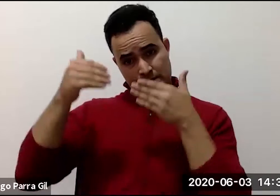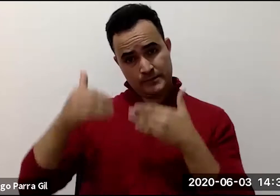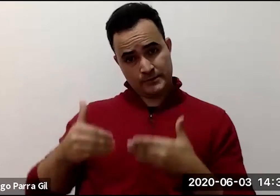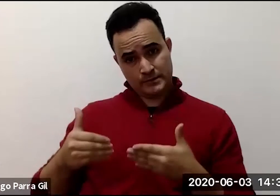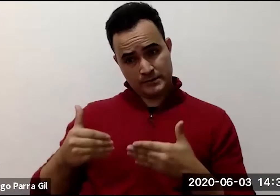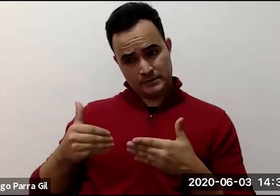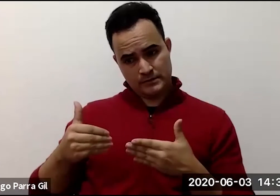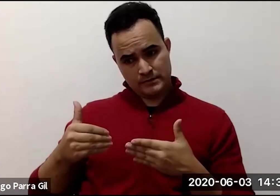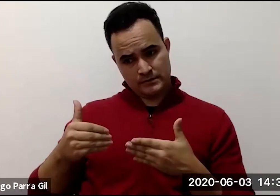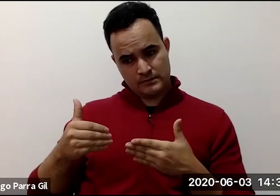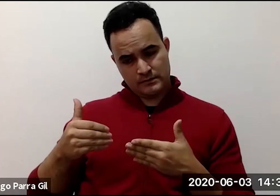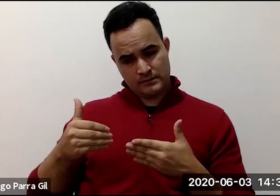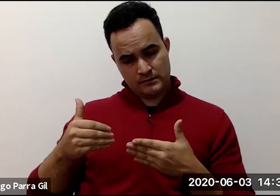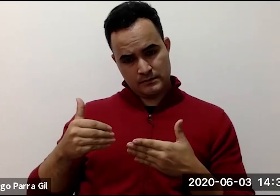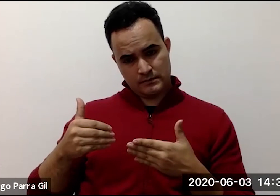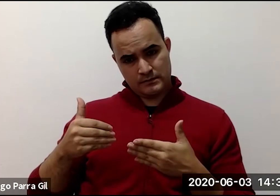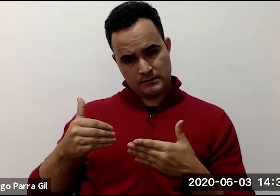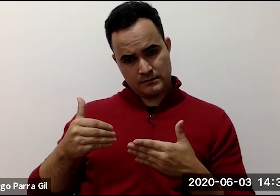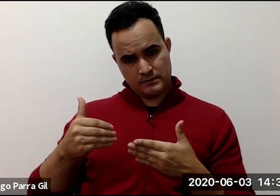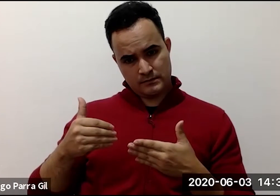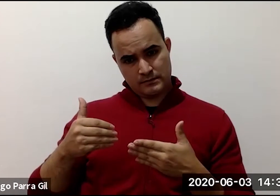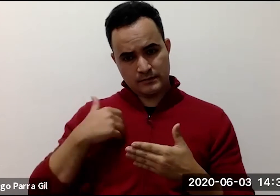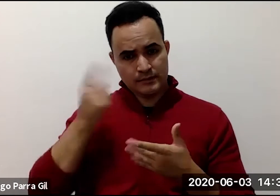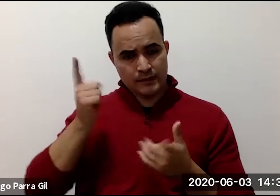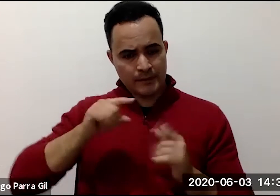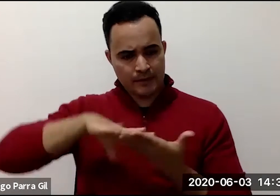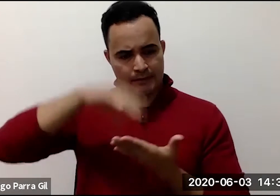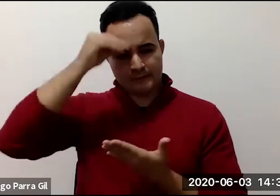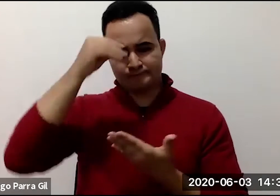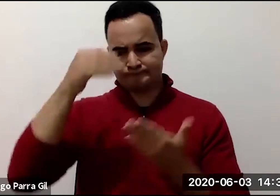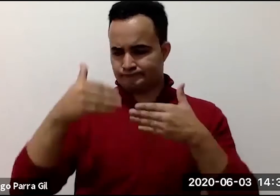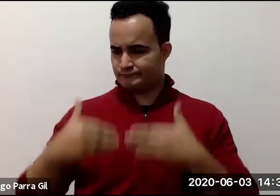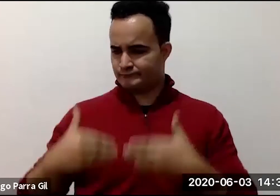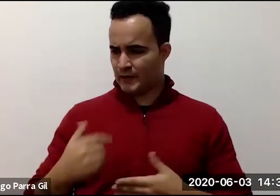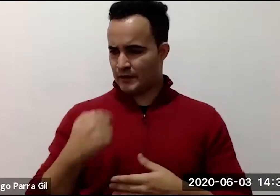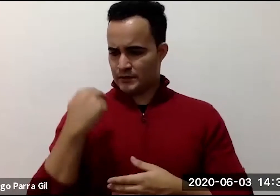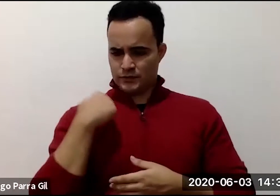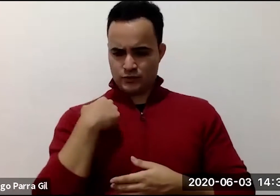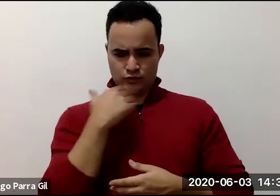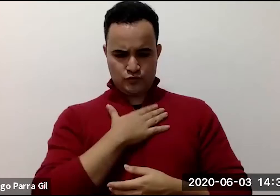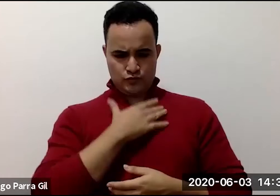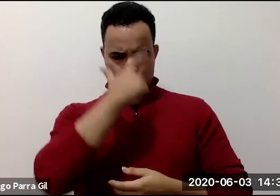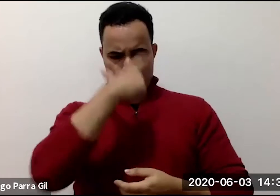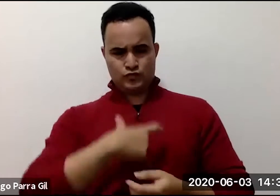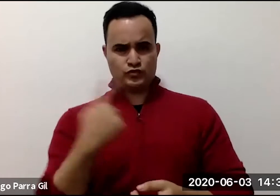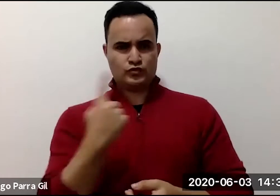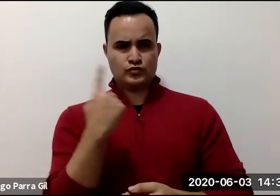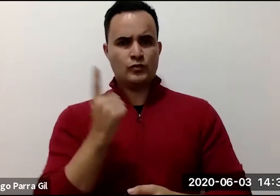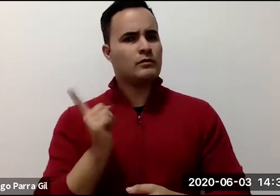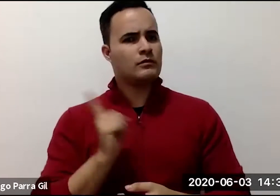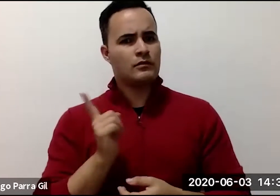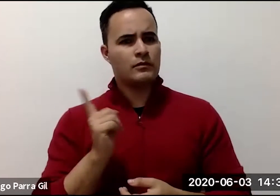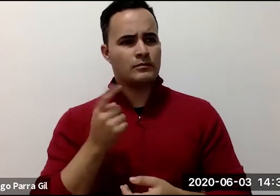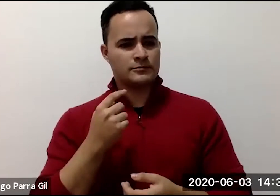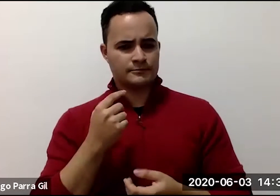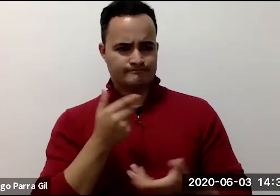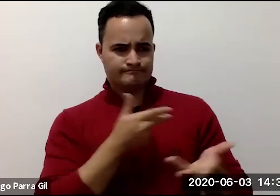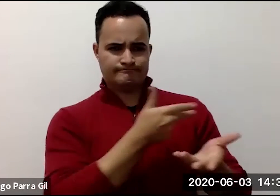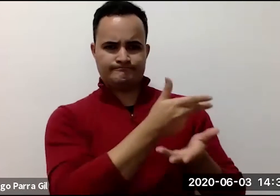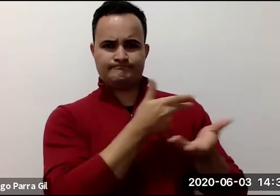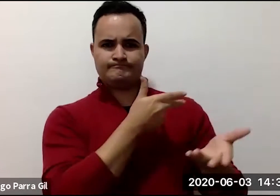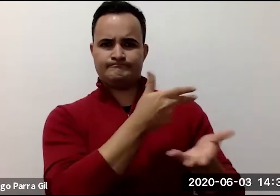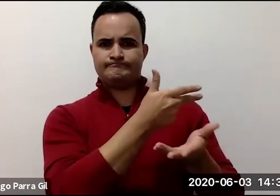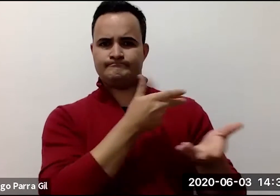sea individual, sino que sea compartida, ¿no? Y que pues sean, pues cómo se comparten